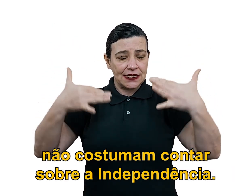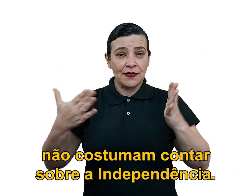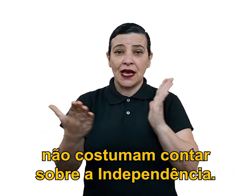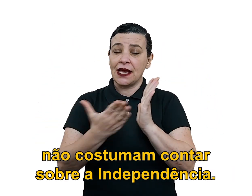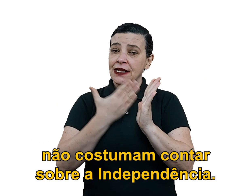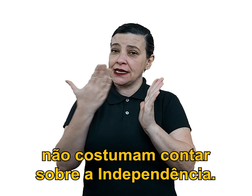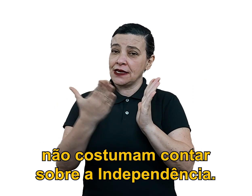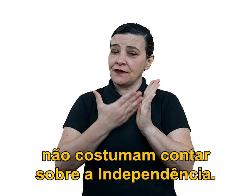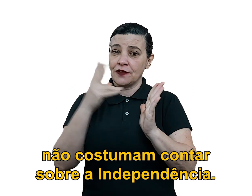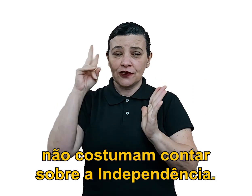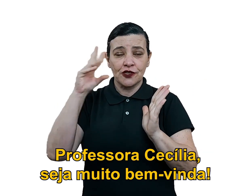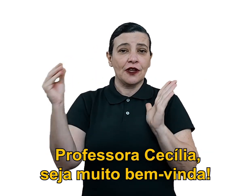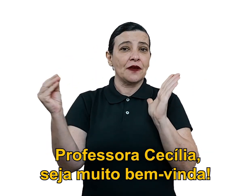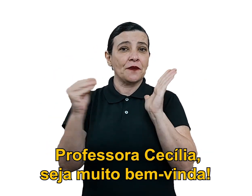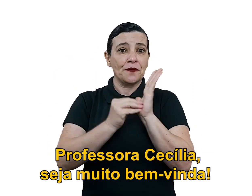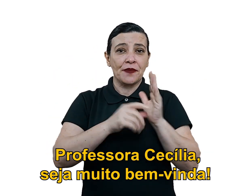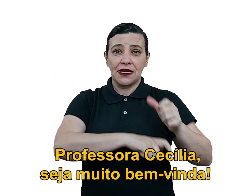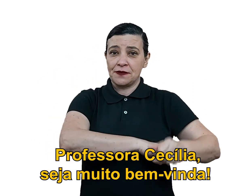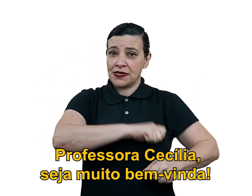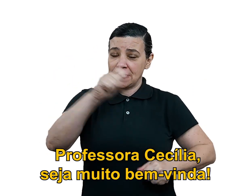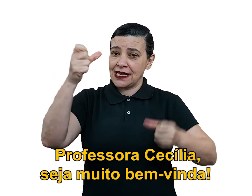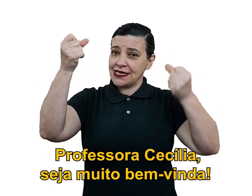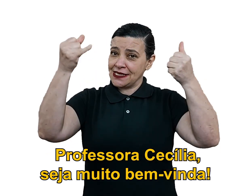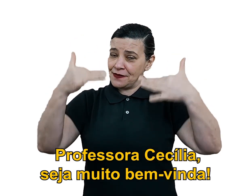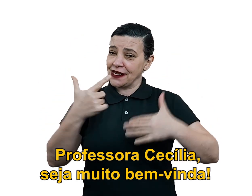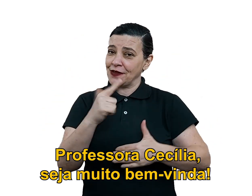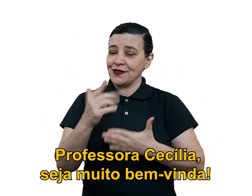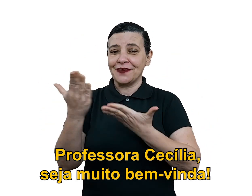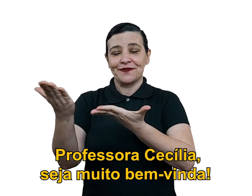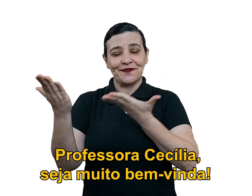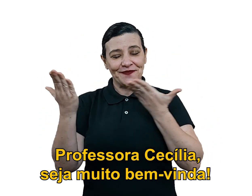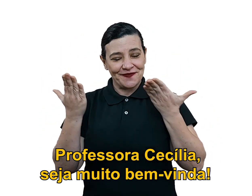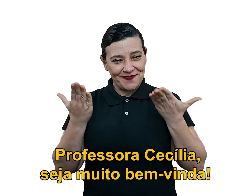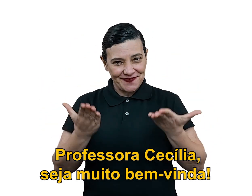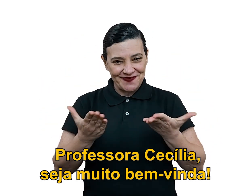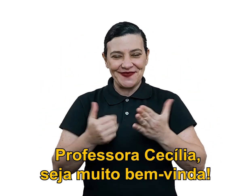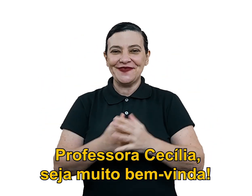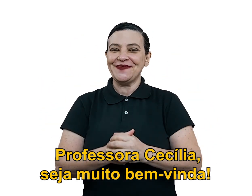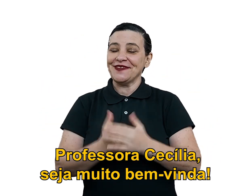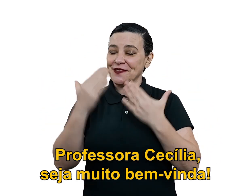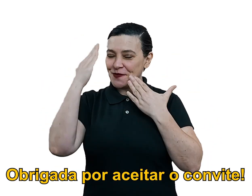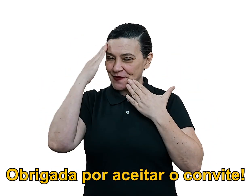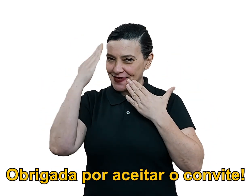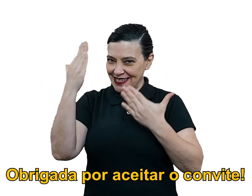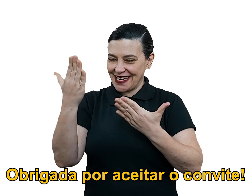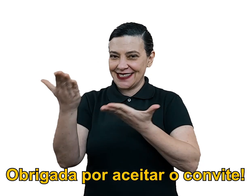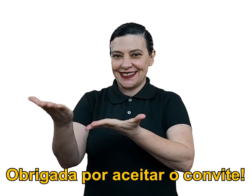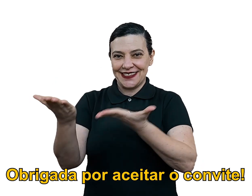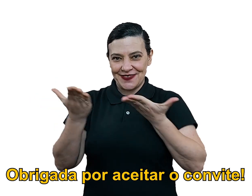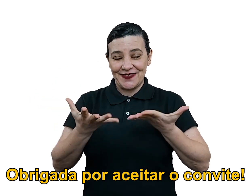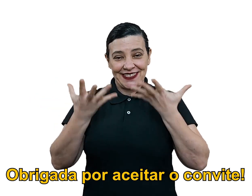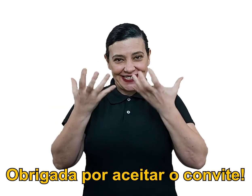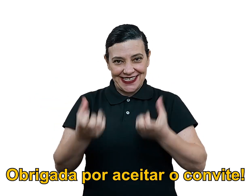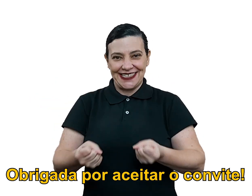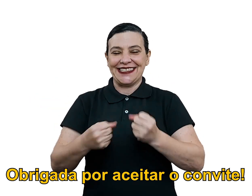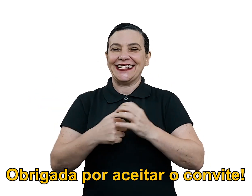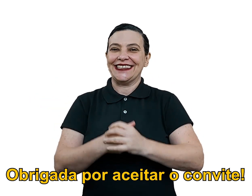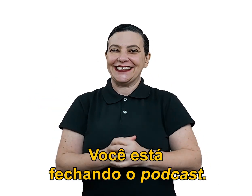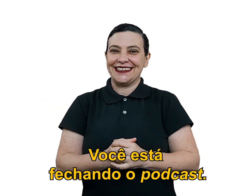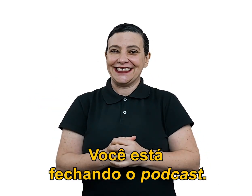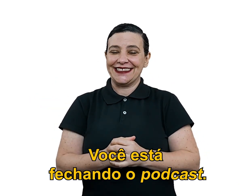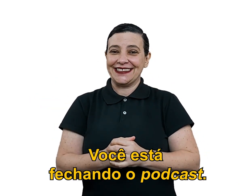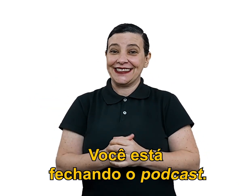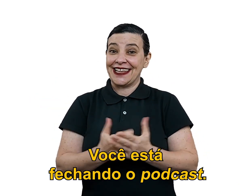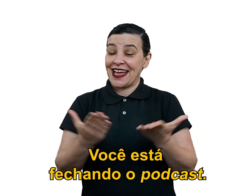costumam contar sobre a independência. Professora Cecília, seja muito bem-vinda. Obrigada por aceitar o convite,